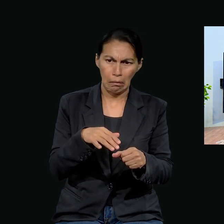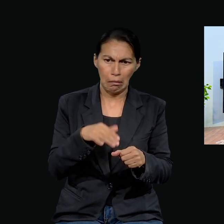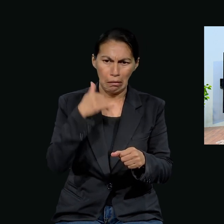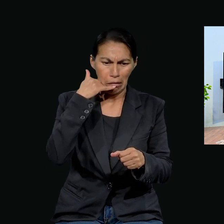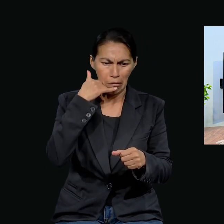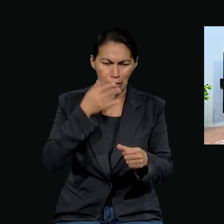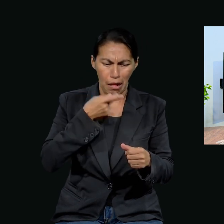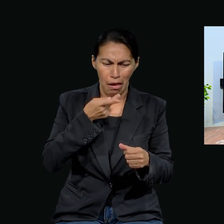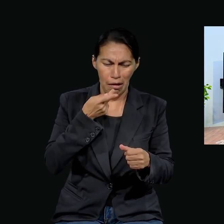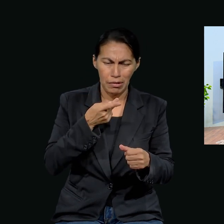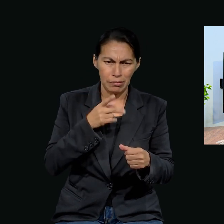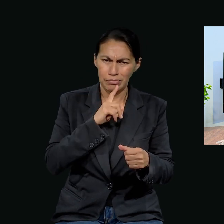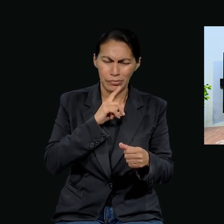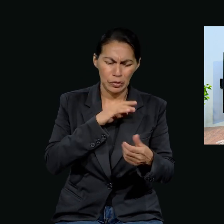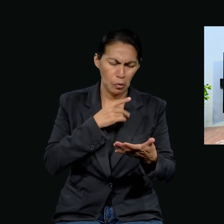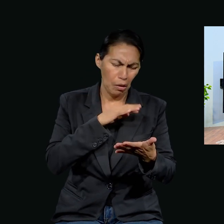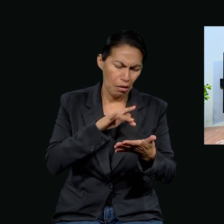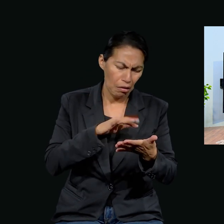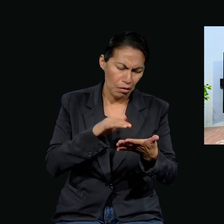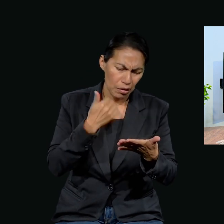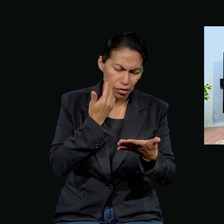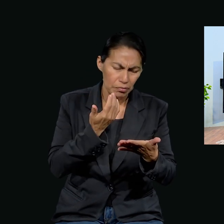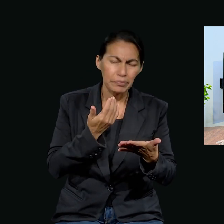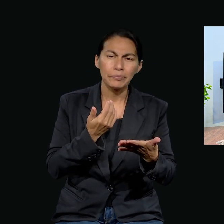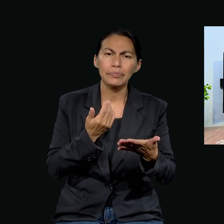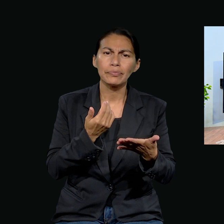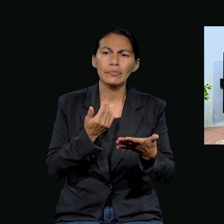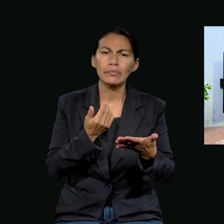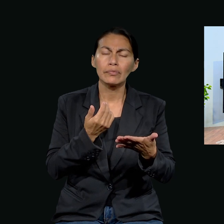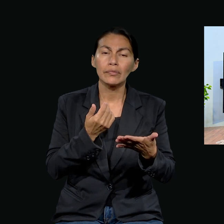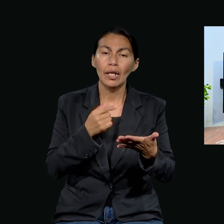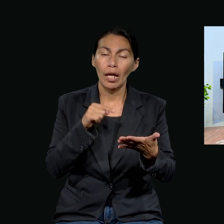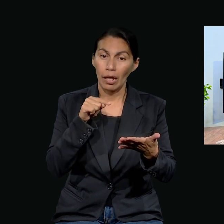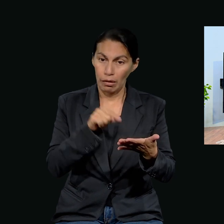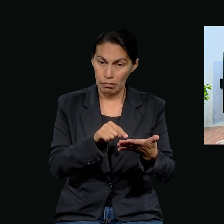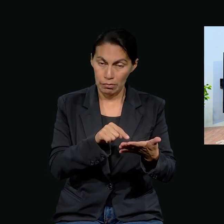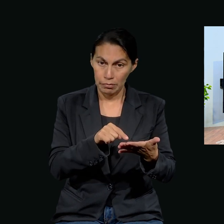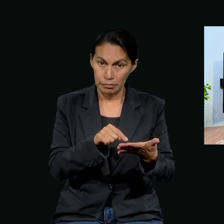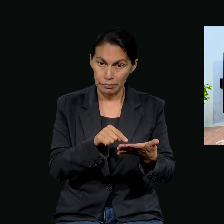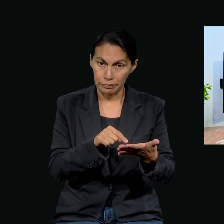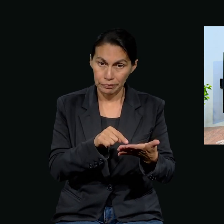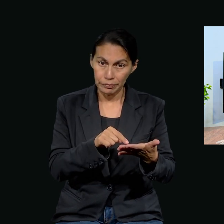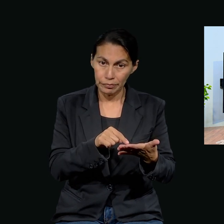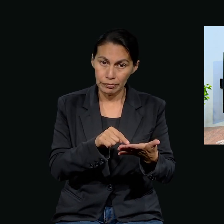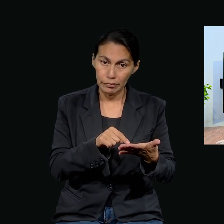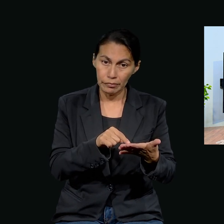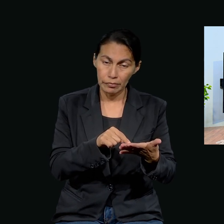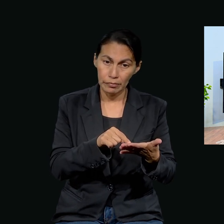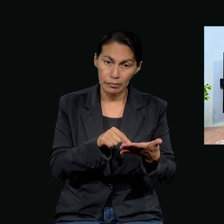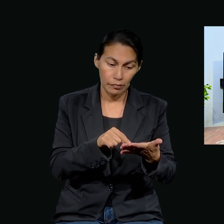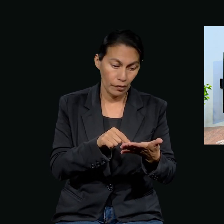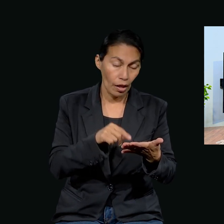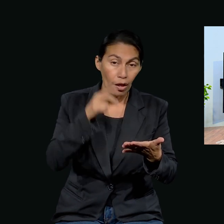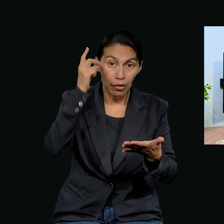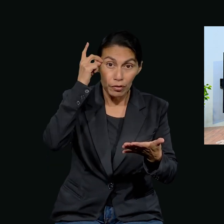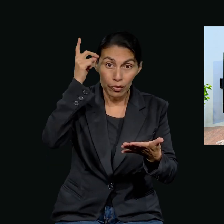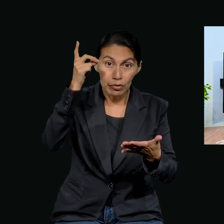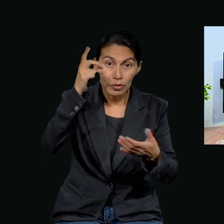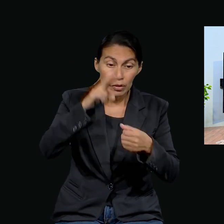que ahora me está hablando este aquí, y yo lo que quiero es leer. Bueno, el título, la versión más antigua de este